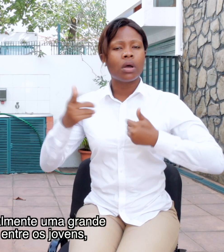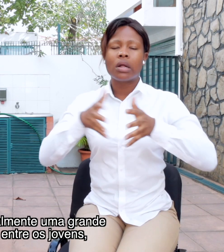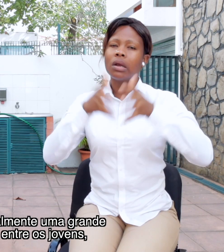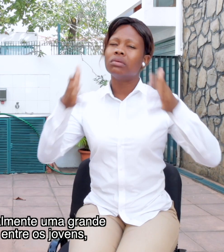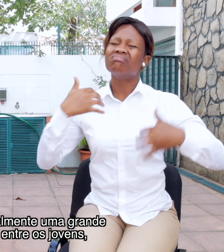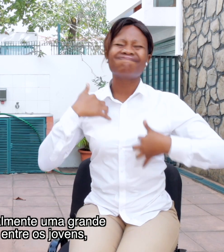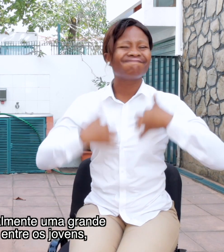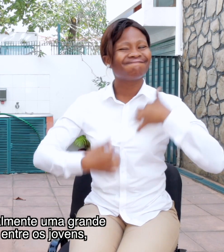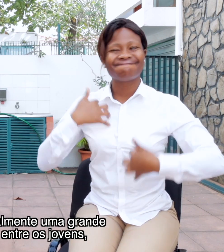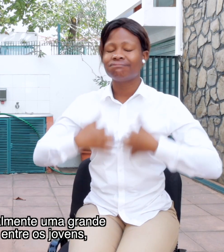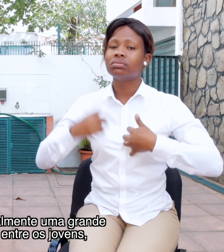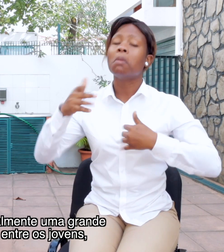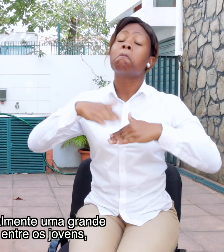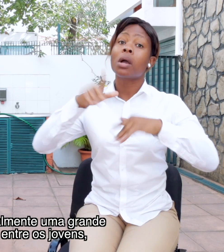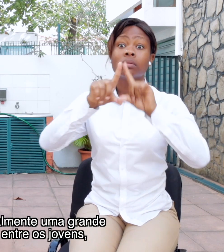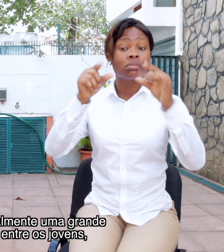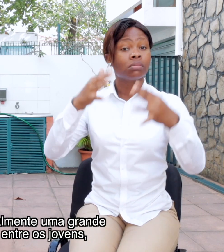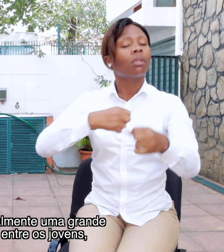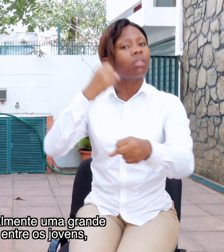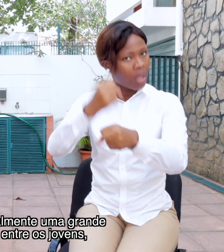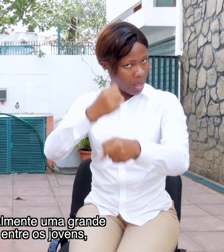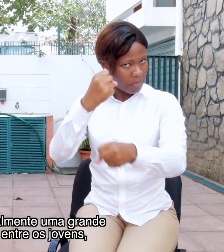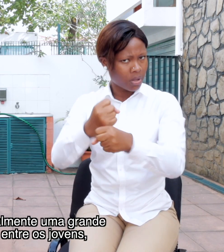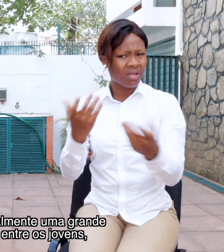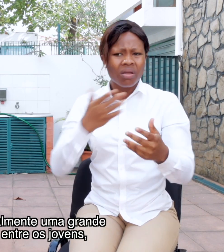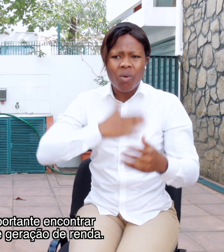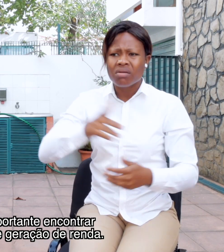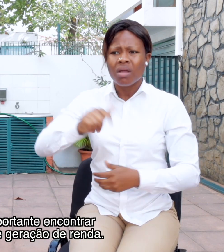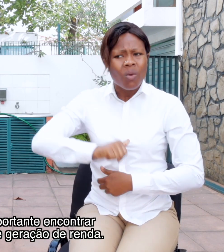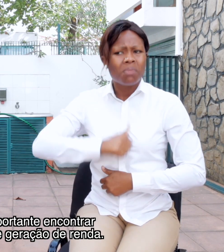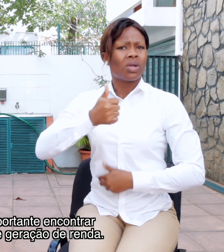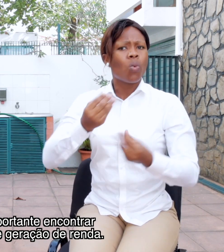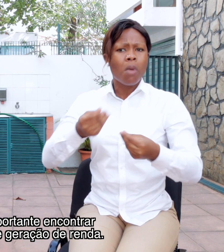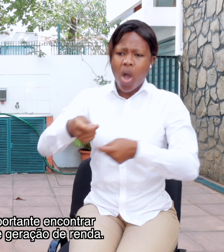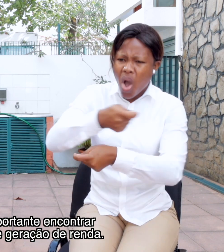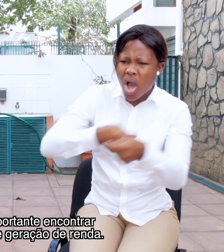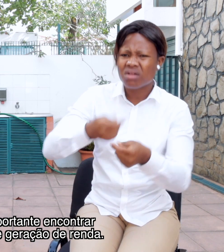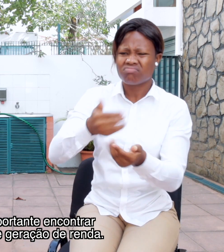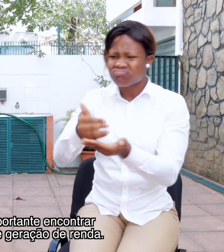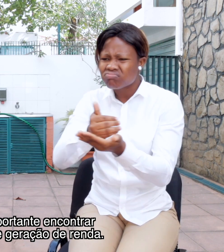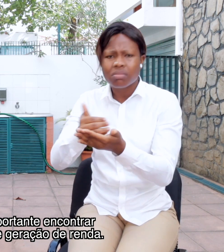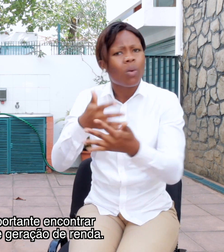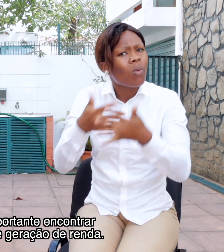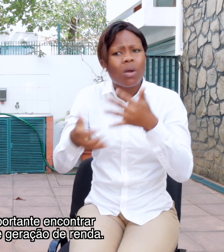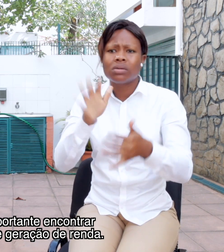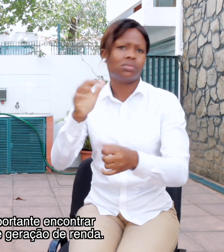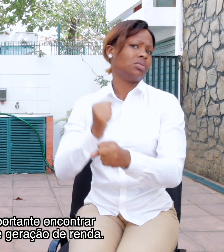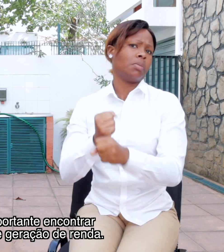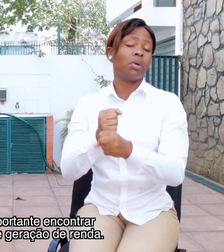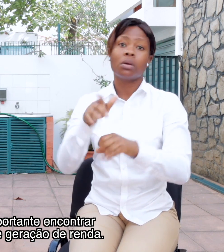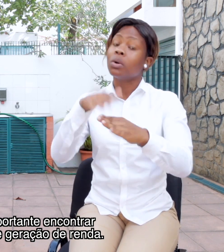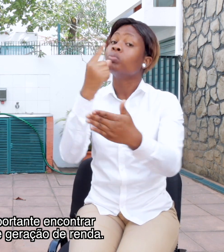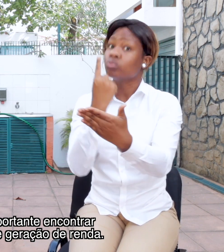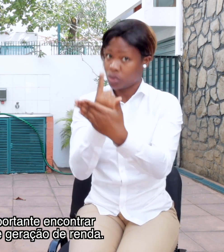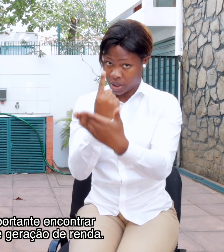O emprego é realmente uma grande preocupação entre os jovens. Por isso, é importante encontrar outras formas de geração